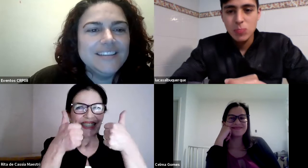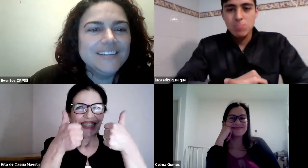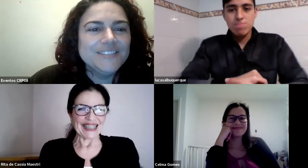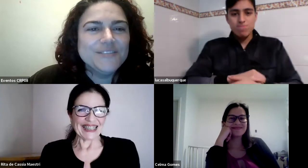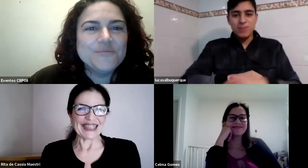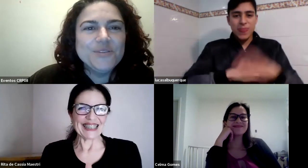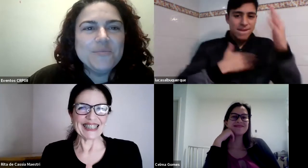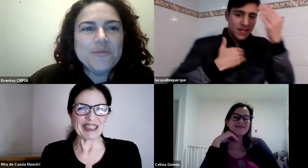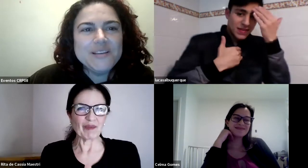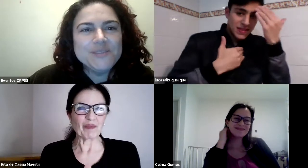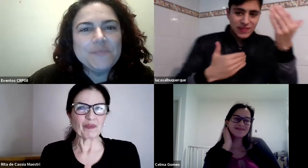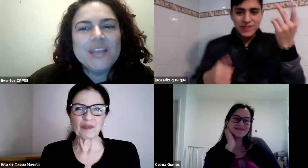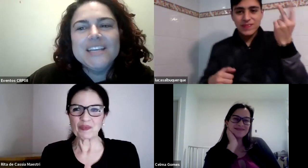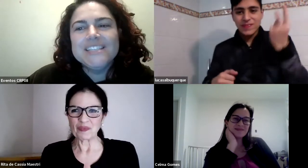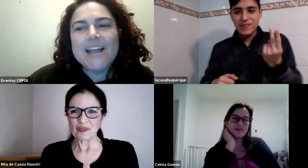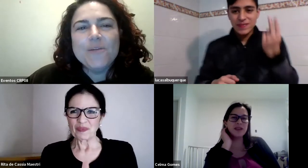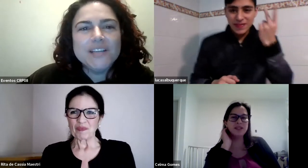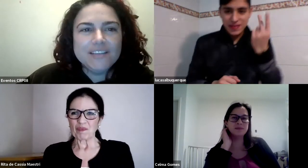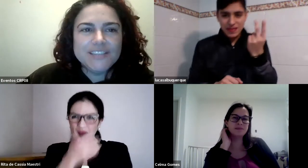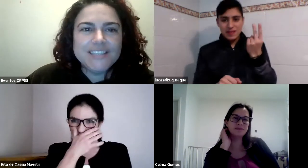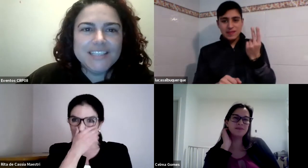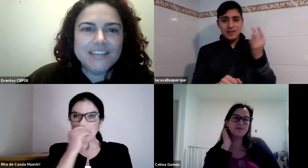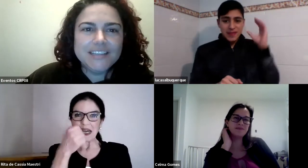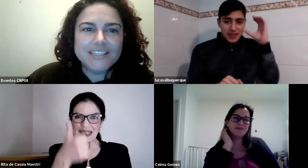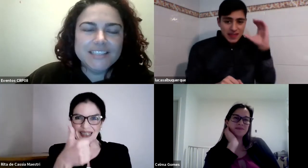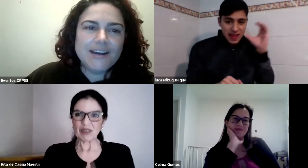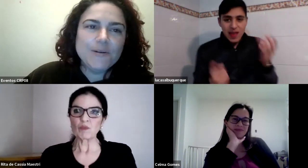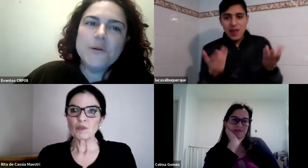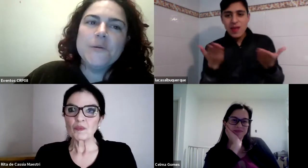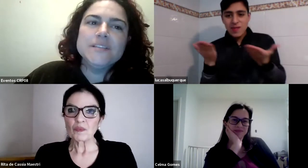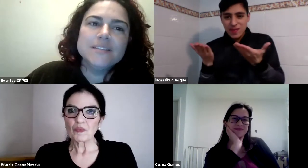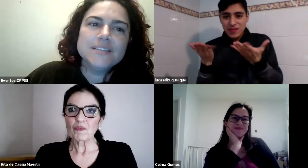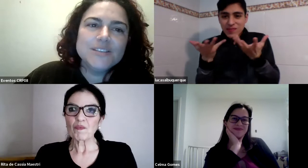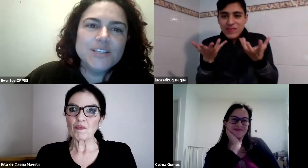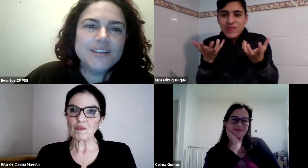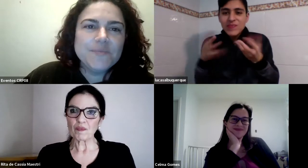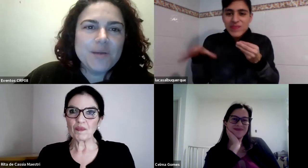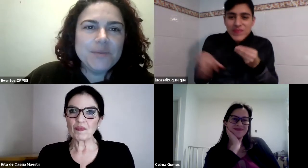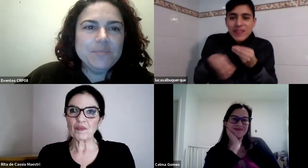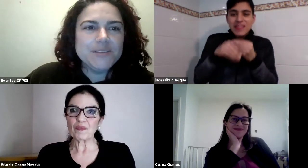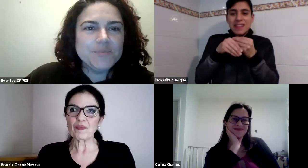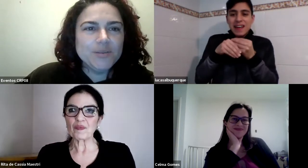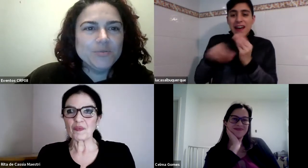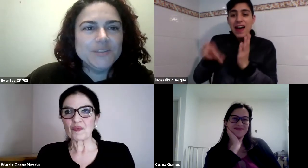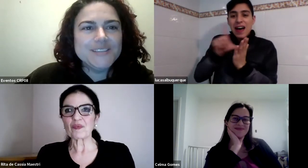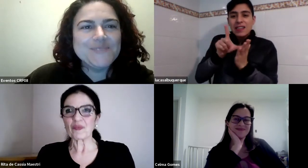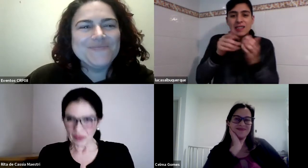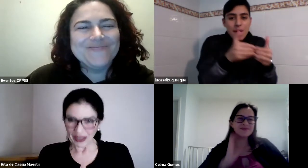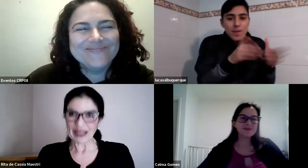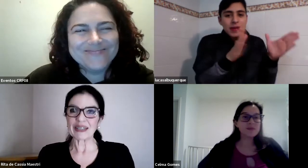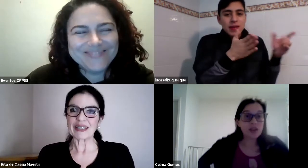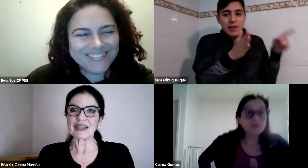Obrigada, Rita. Muito bom mesmo. Selma, queria ver se você queria acrescentar alguma coisa antes da gente abrir para as